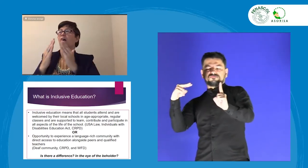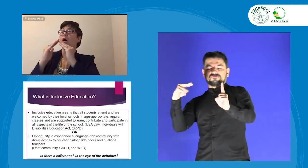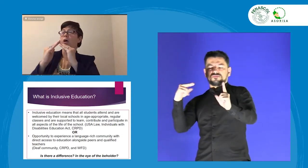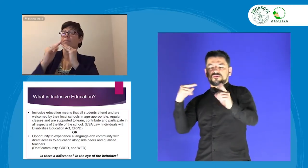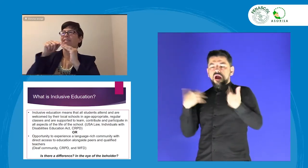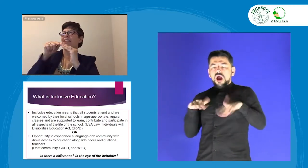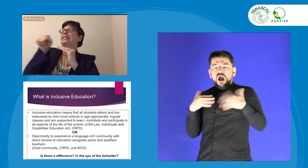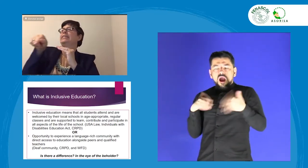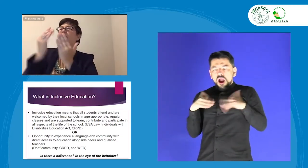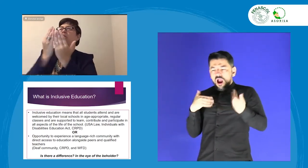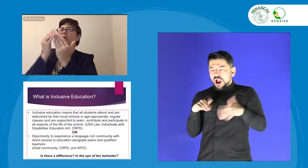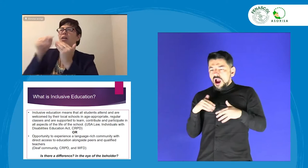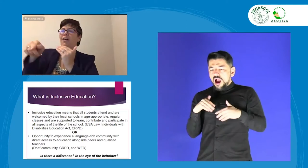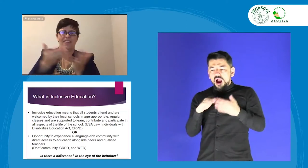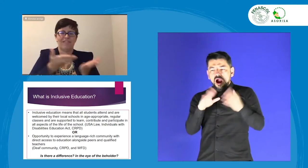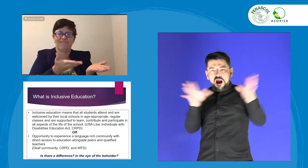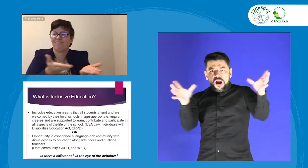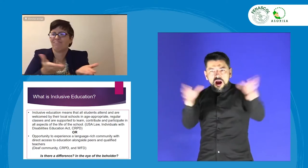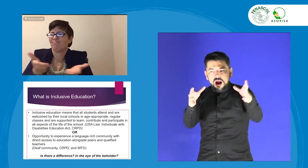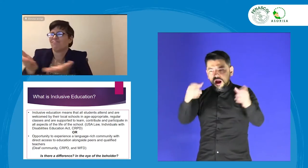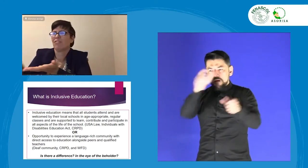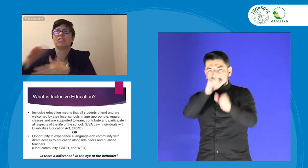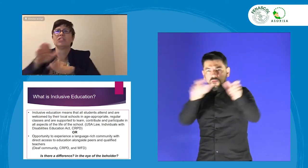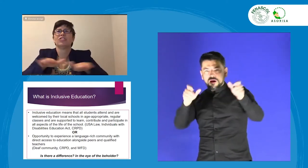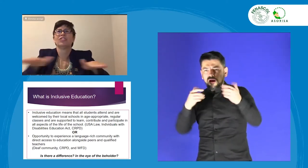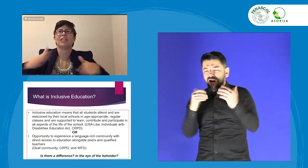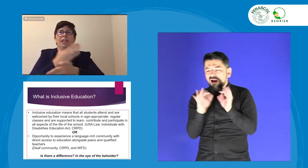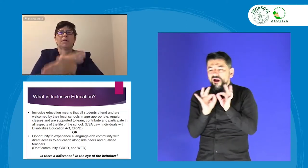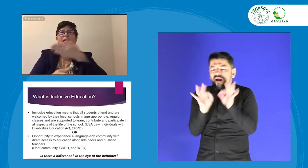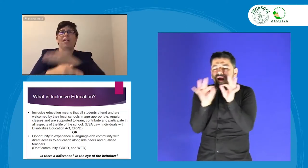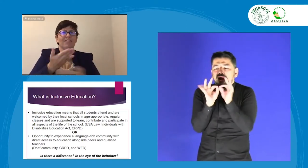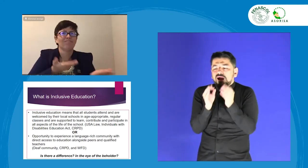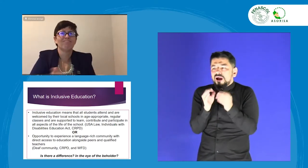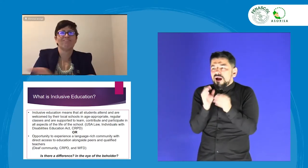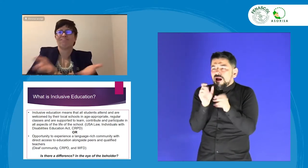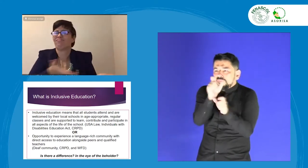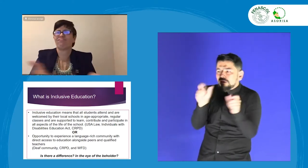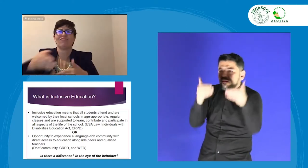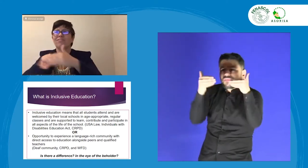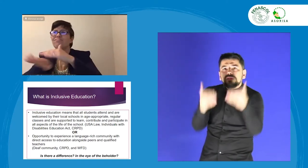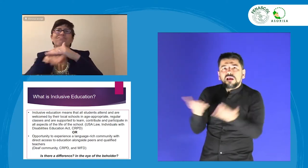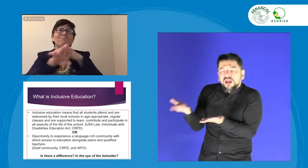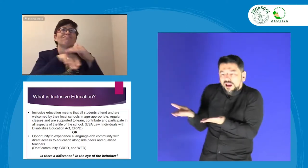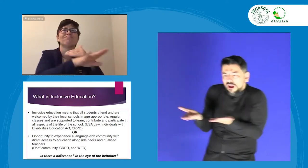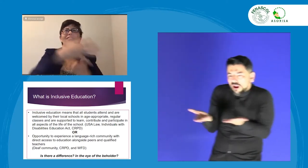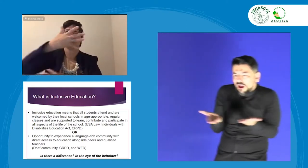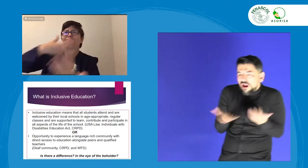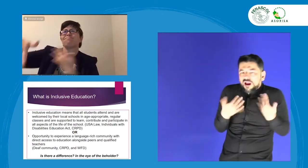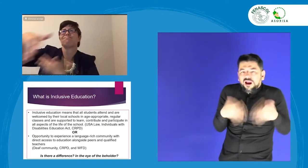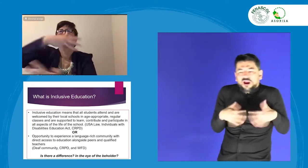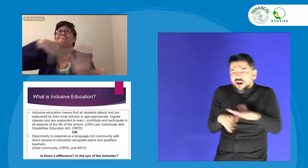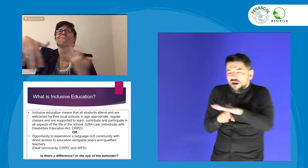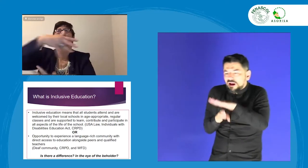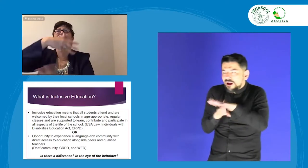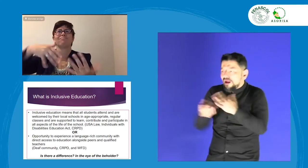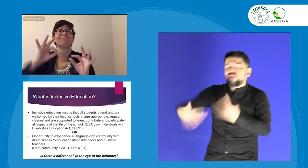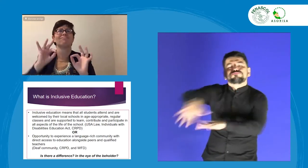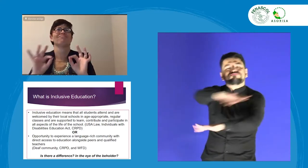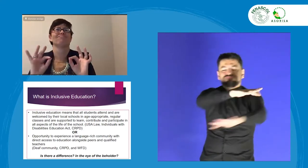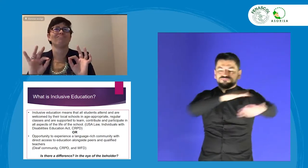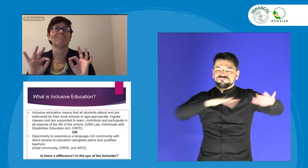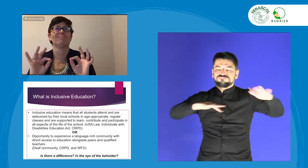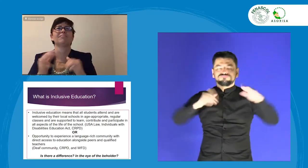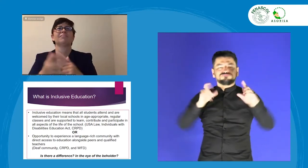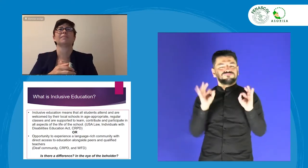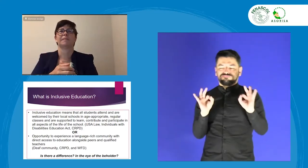principales que son para niños, niñas, oyentes y que se reciban personas con discapacidad en estas escuelas